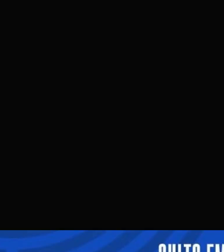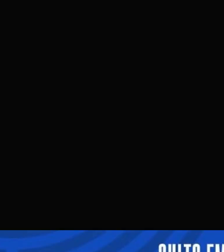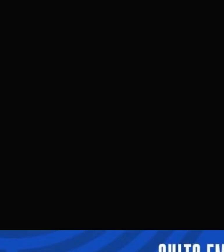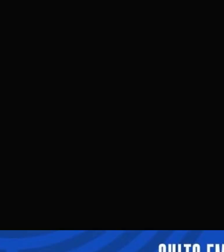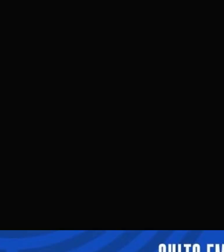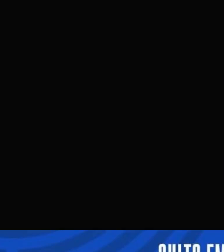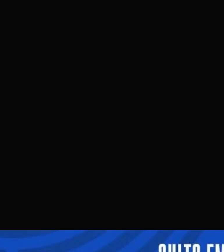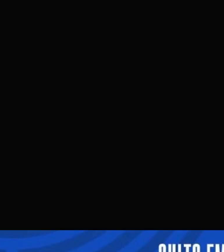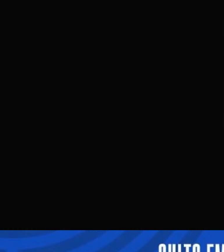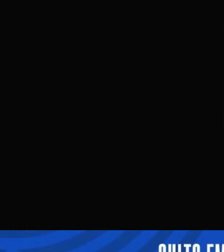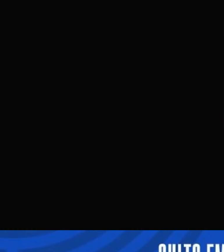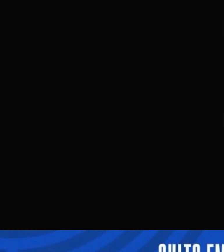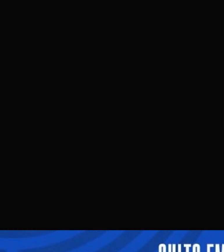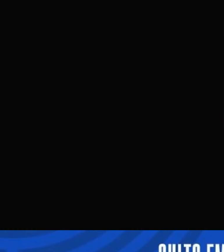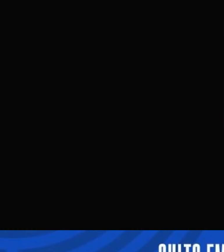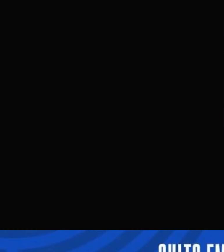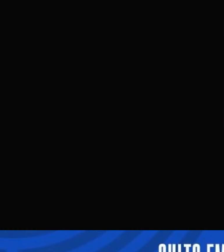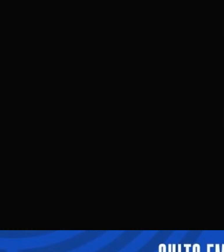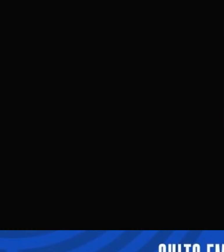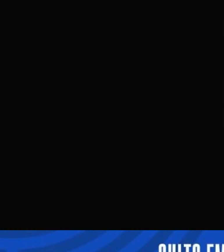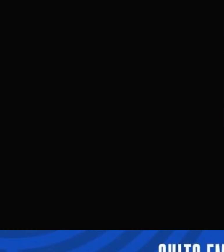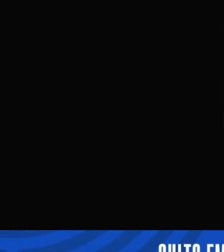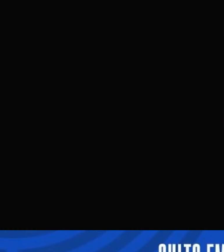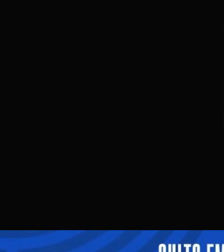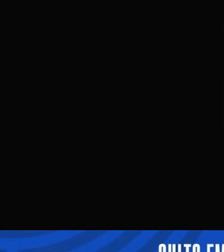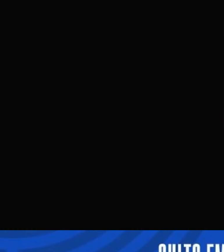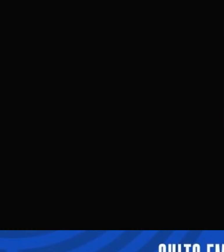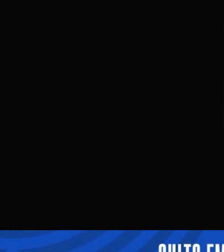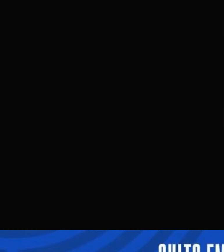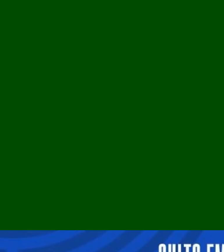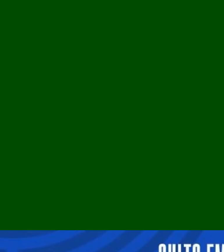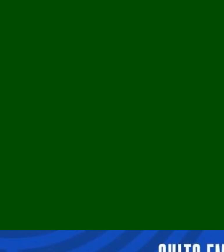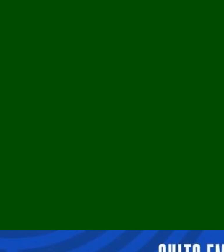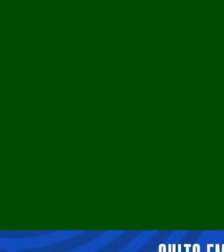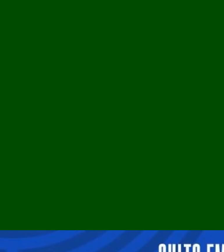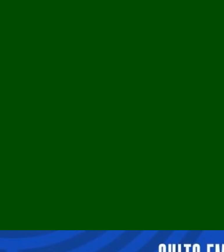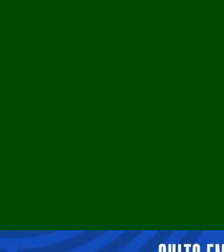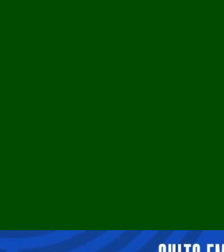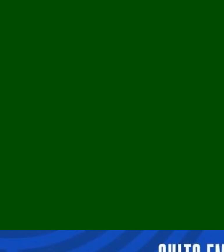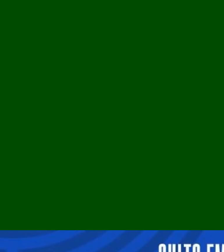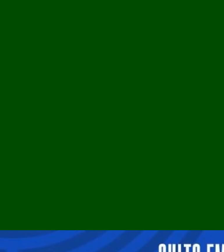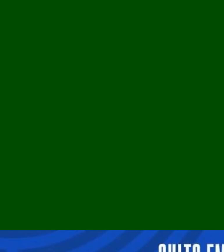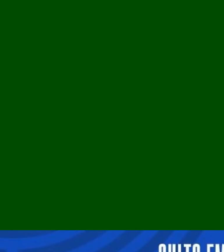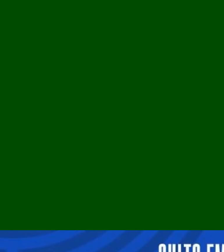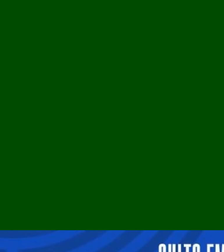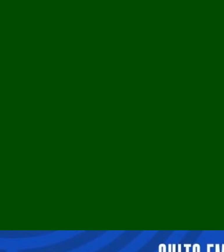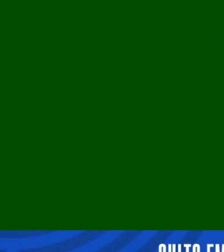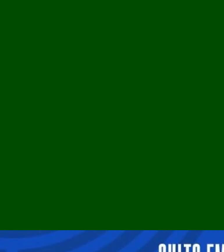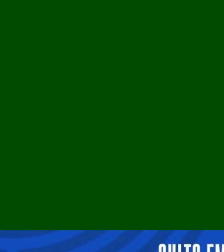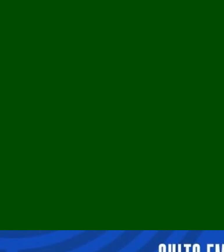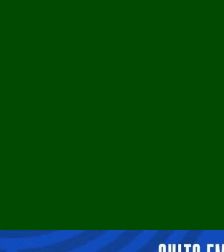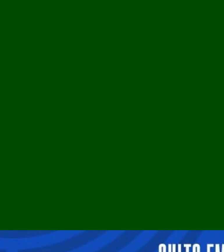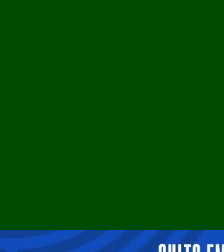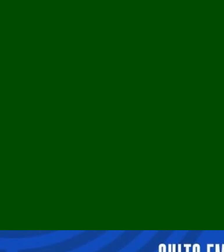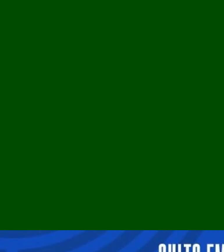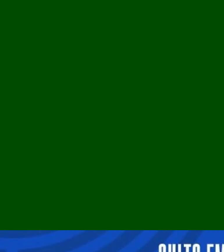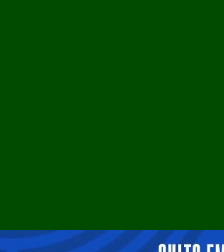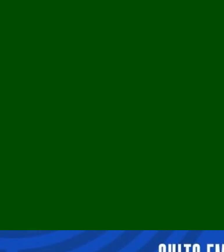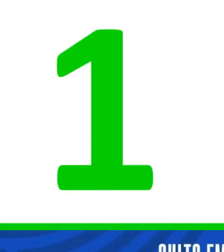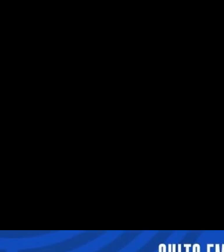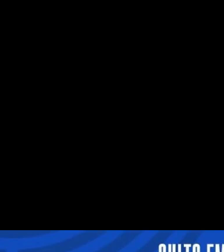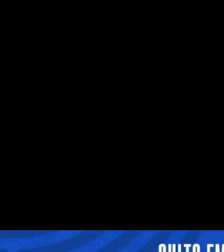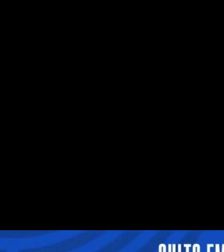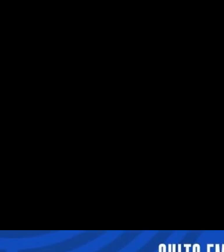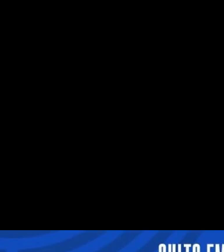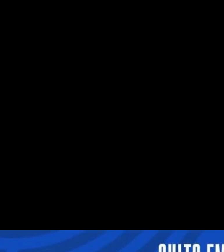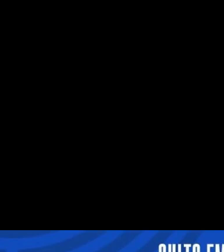vida do pequeno Isaac, abençoa o seu crescimento físico, emocional, intelectual, em todas as áreas. Que eles sejam a alegria